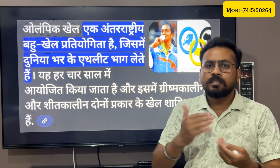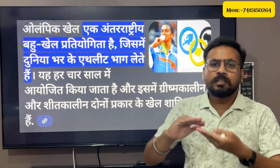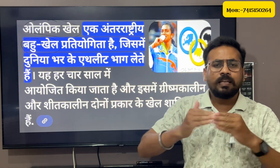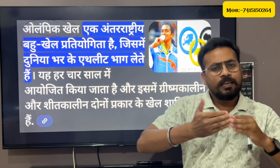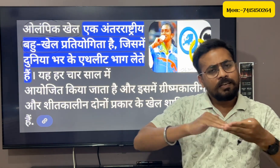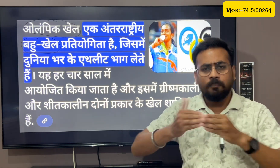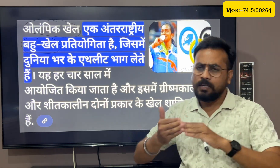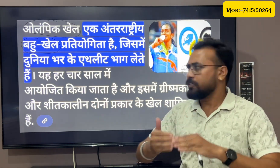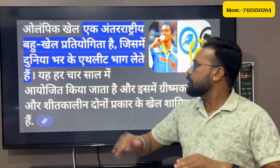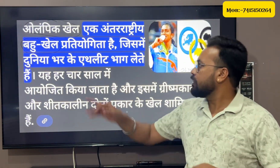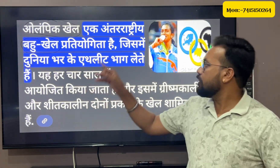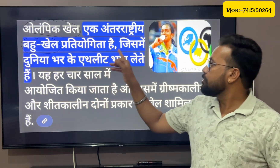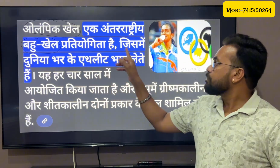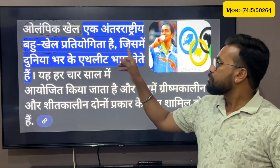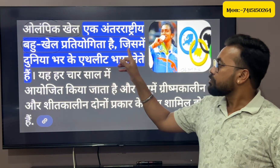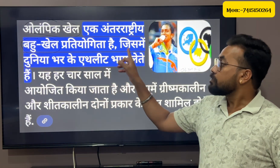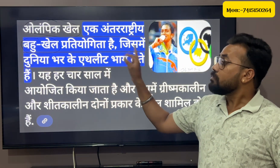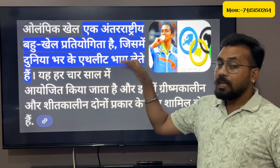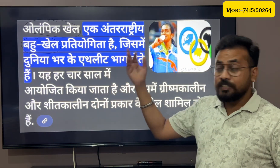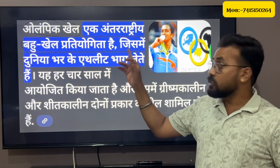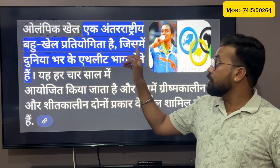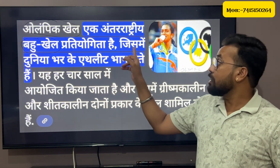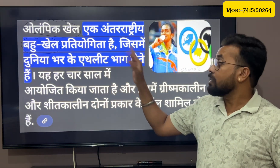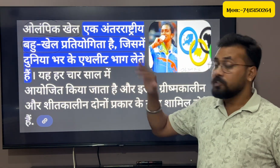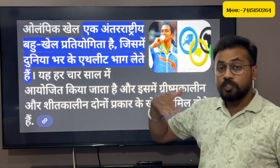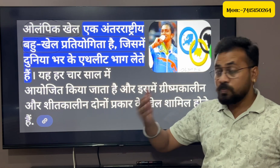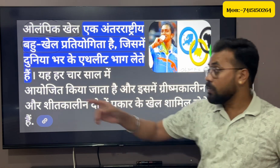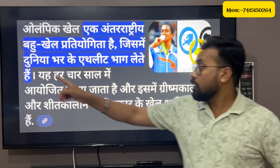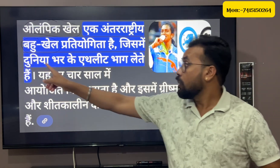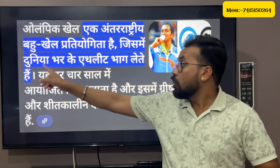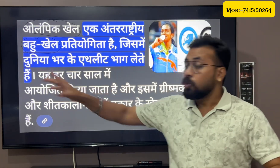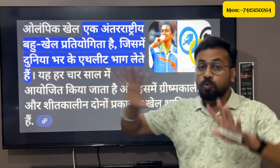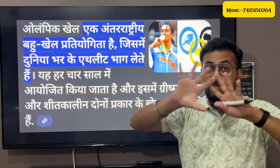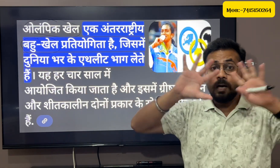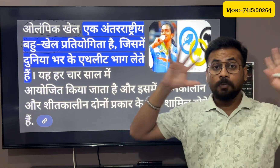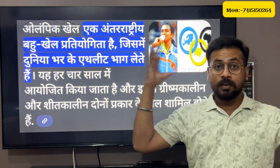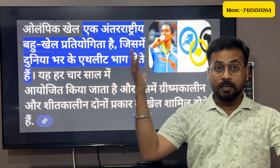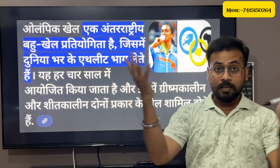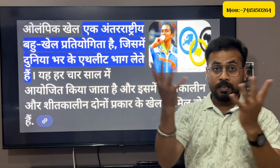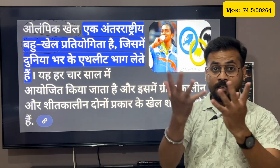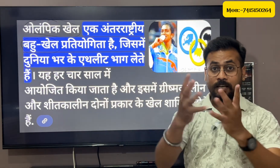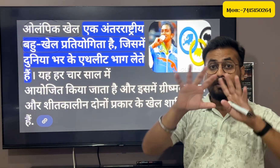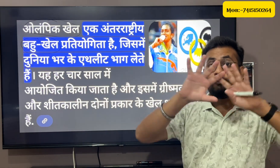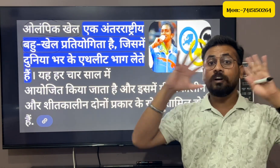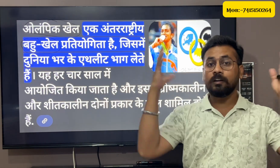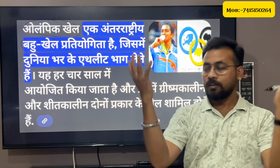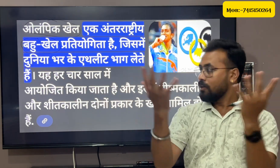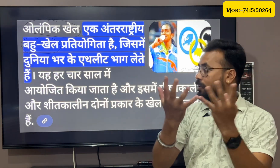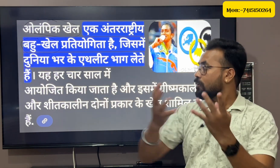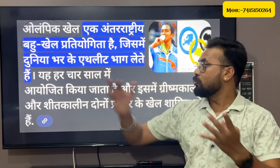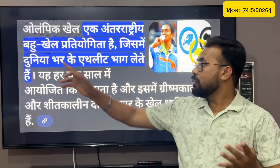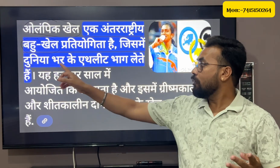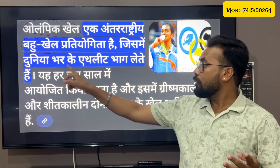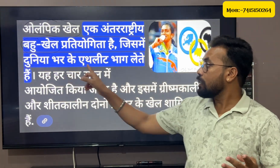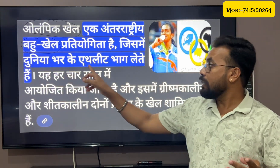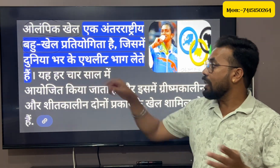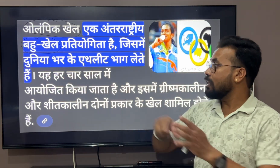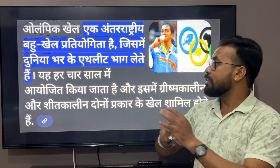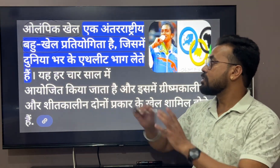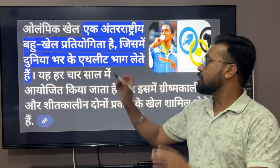हैं, लेकिन कंपटीशन। ठीक है ना, जिसमें दुनिया भर के है ना, वर्ल्ड, दुनिया भर के एथलीट्स।